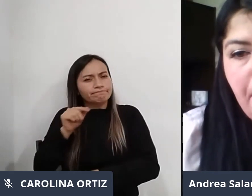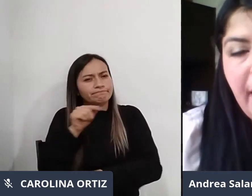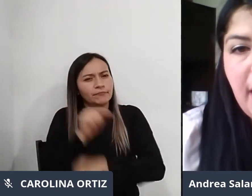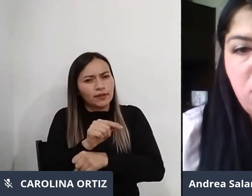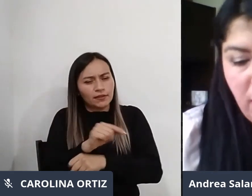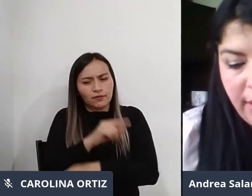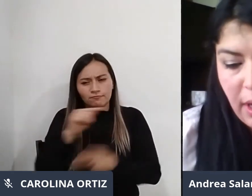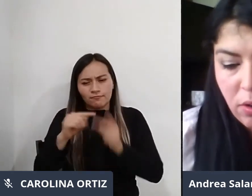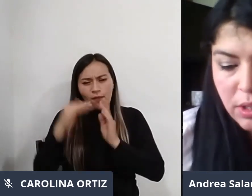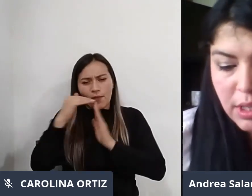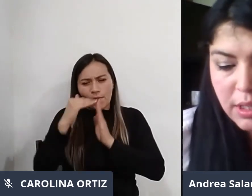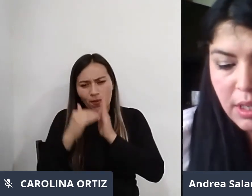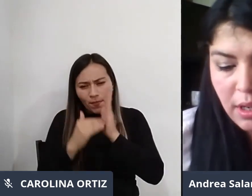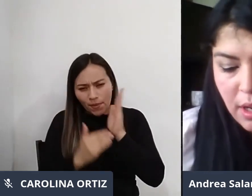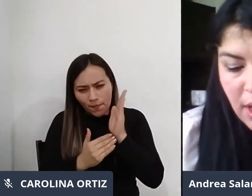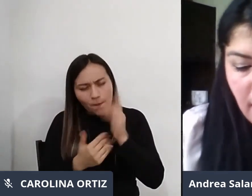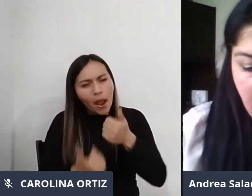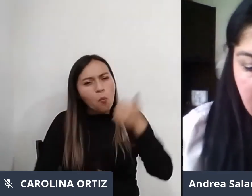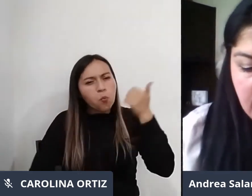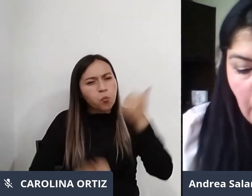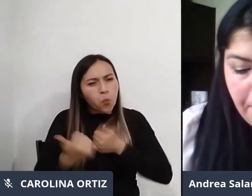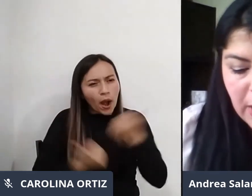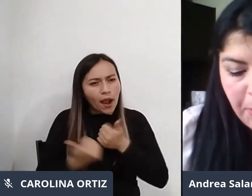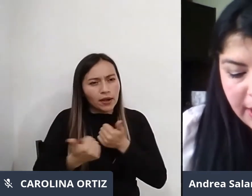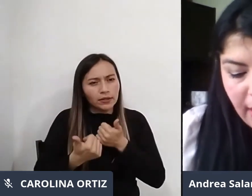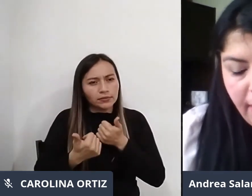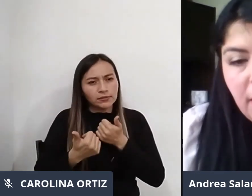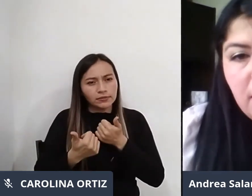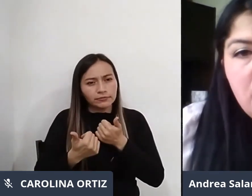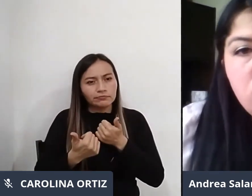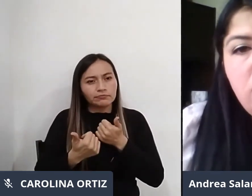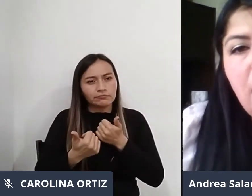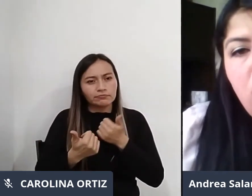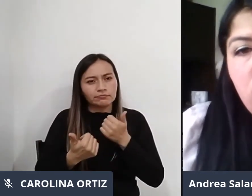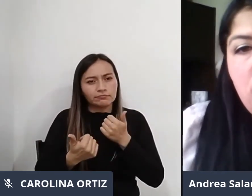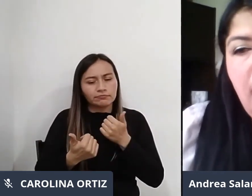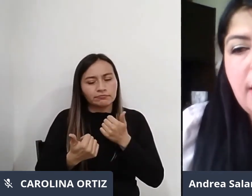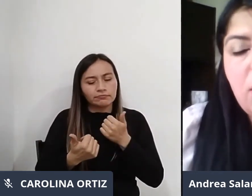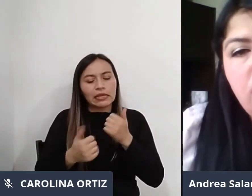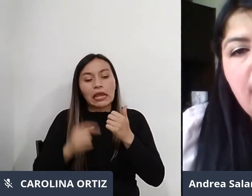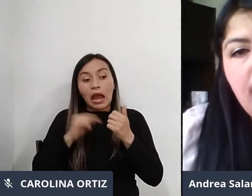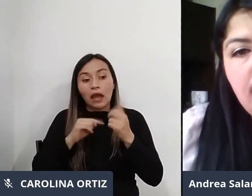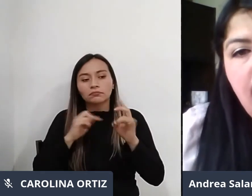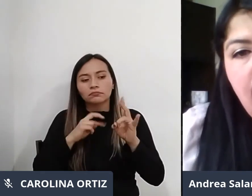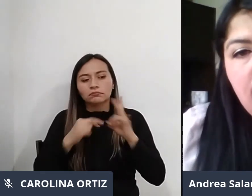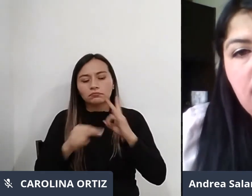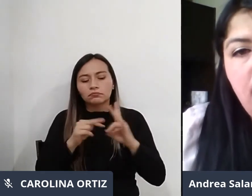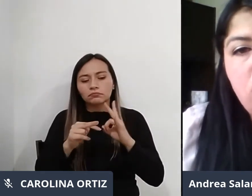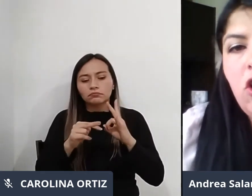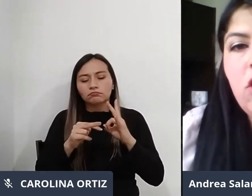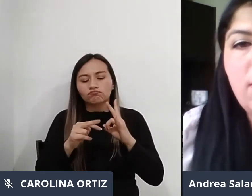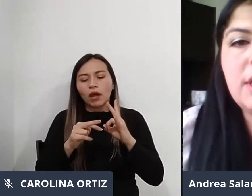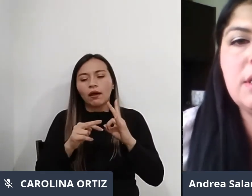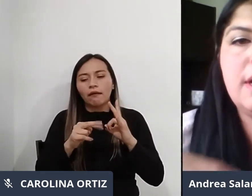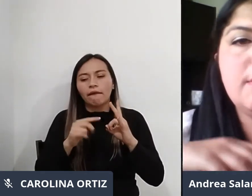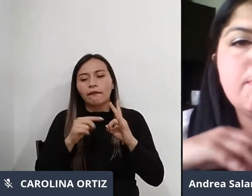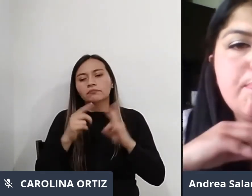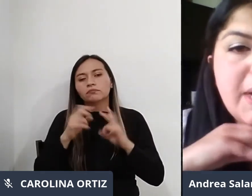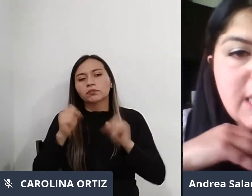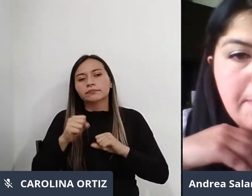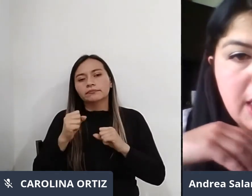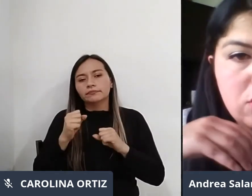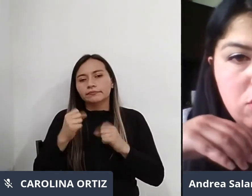trabajar para eso crítico, ¿sí? Y desde esa perspectiva, yo tengo que hacer una crítica de todo